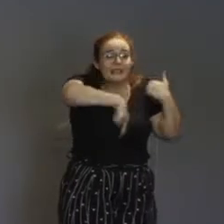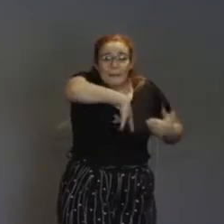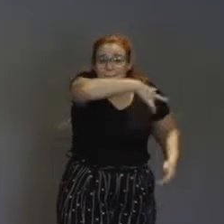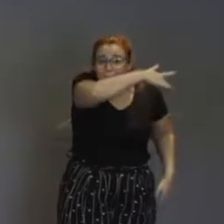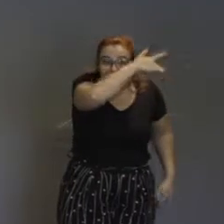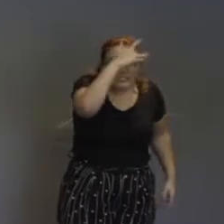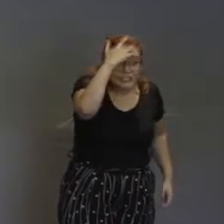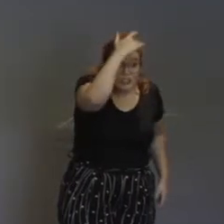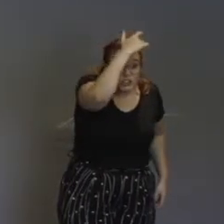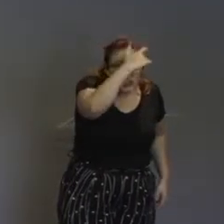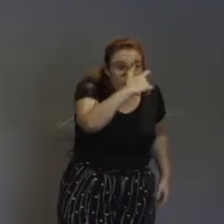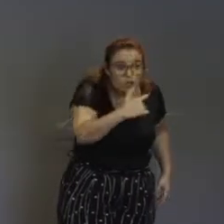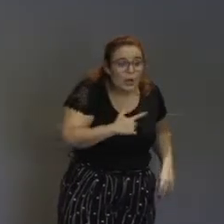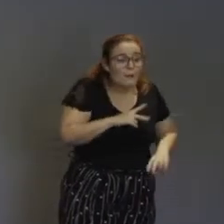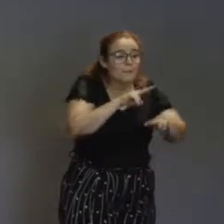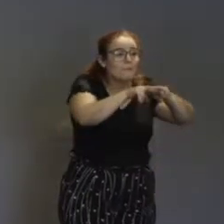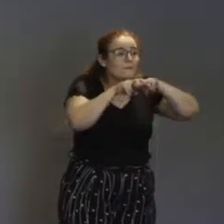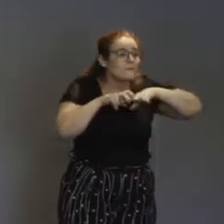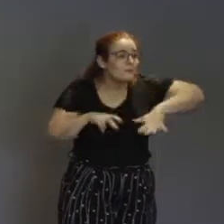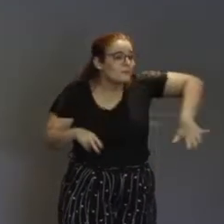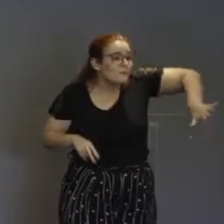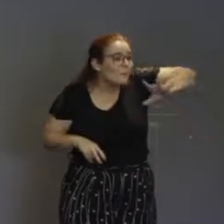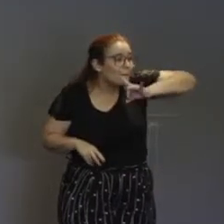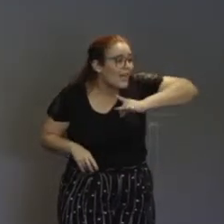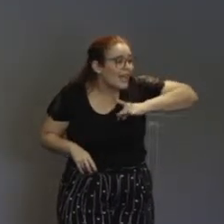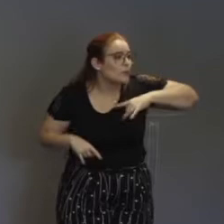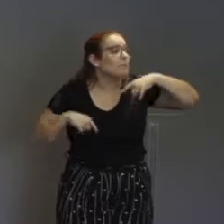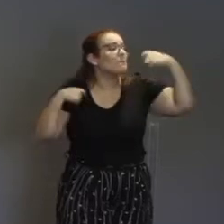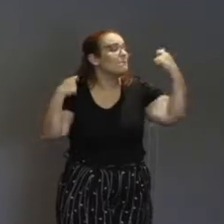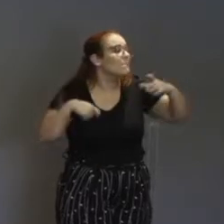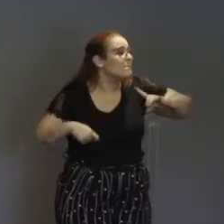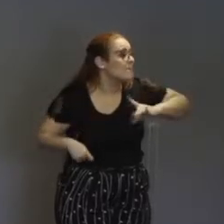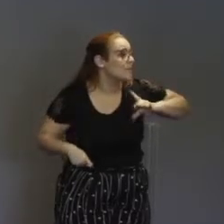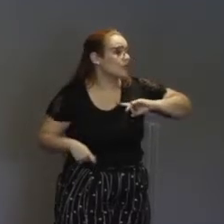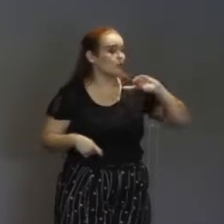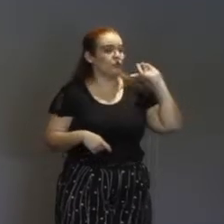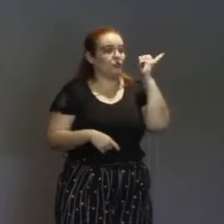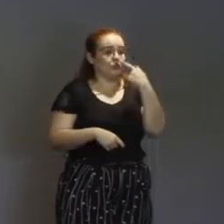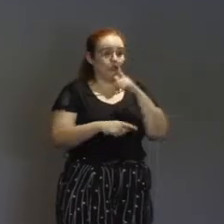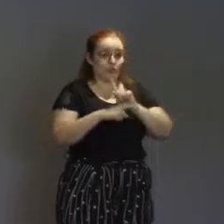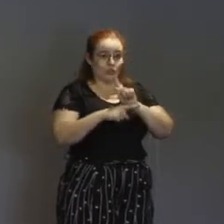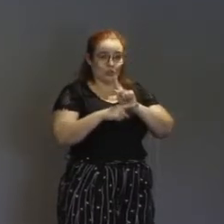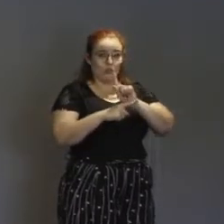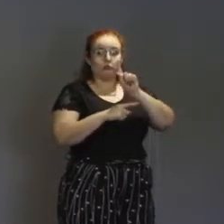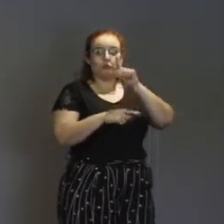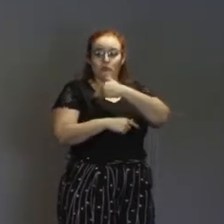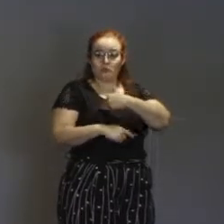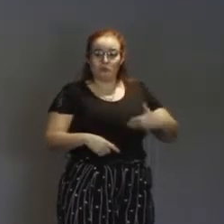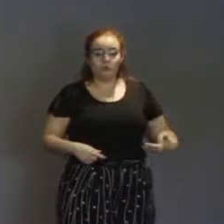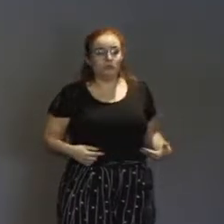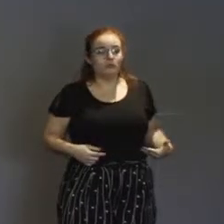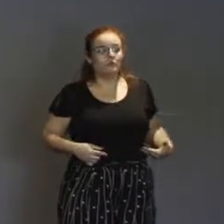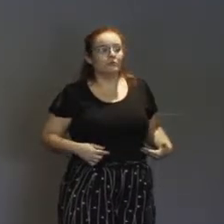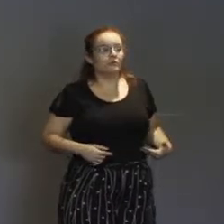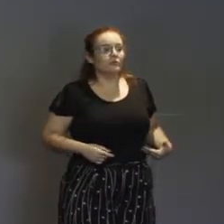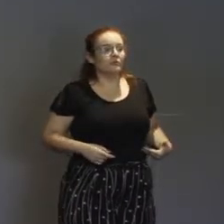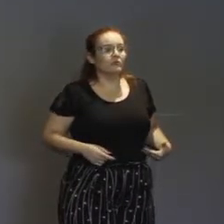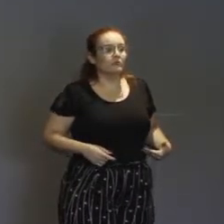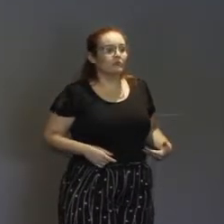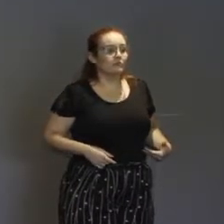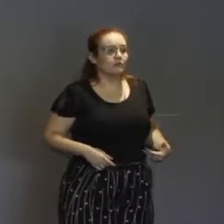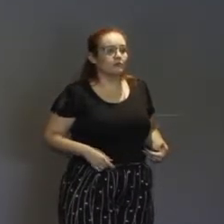todo mundo tem medo mesmo. E, na verdade, tem que ter medo. A gente é gestor público, por um lado, a gente tem um monte de questões